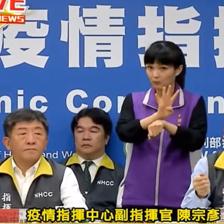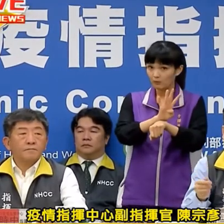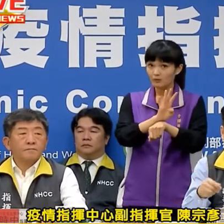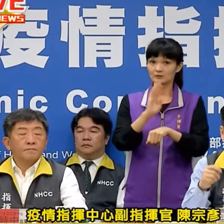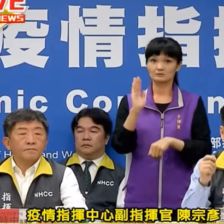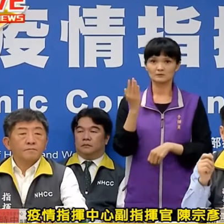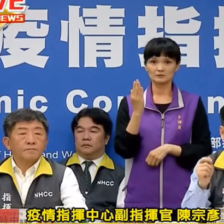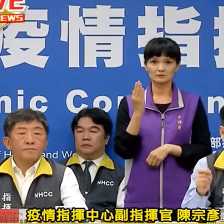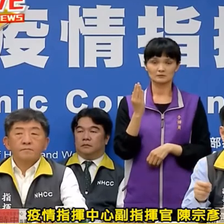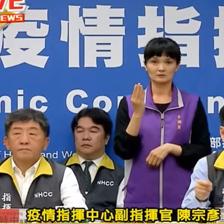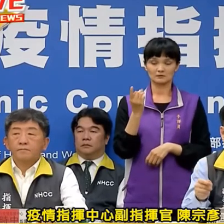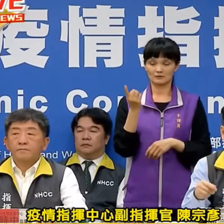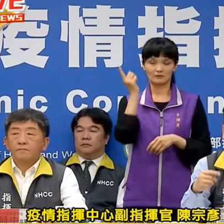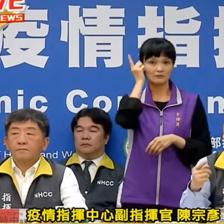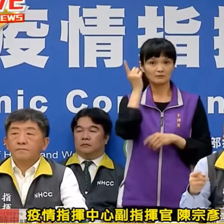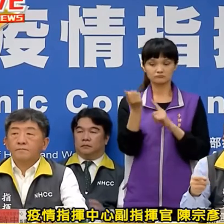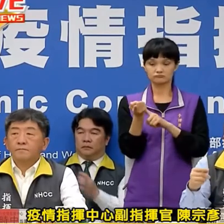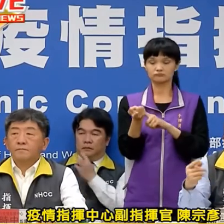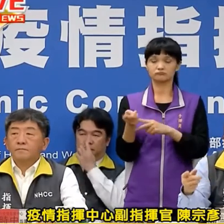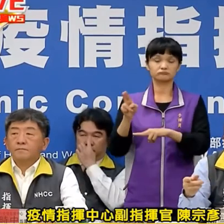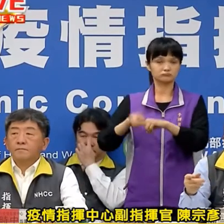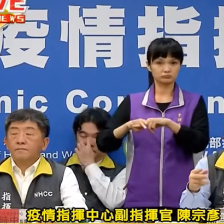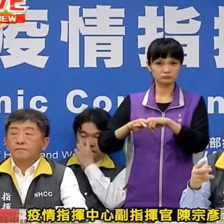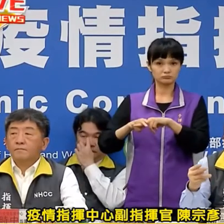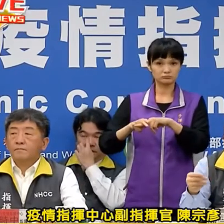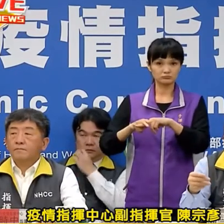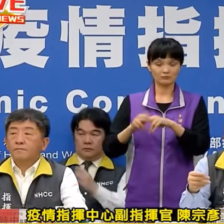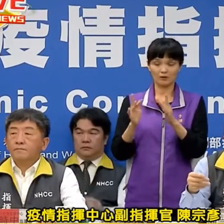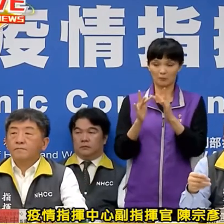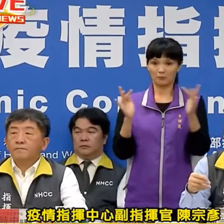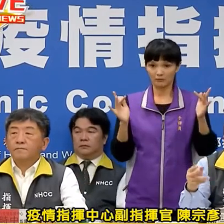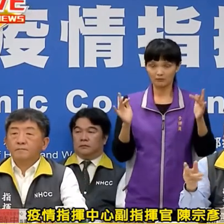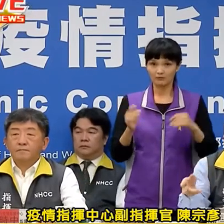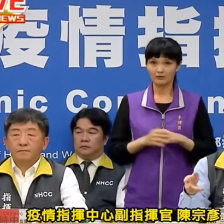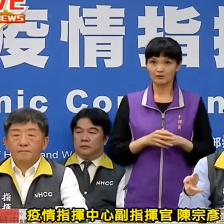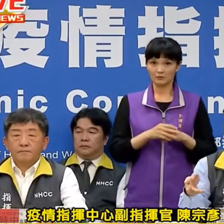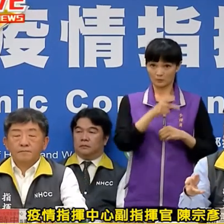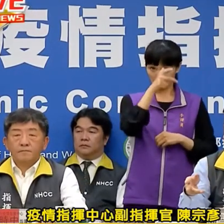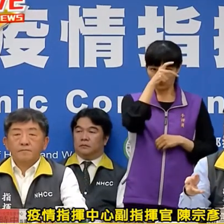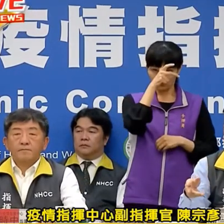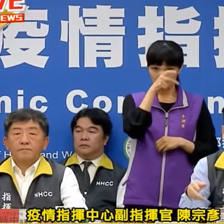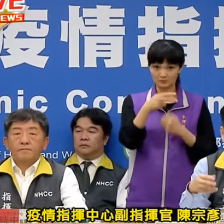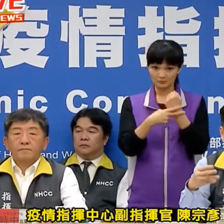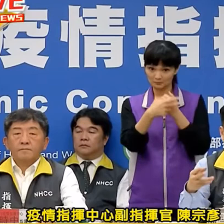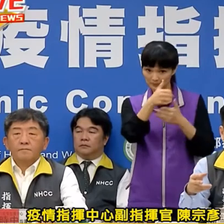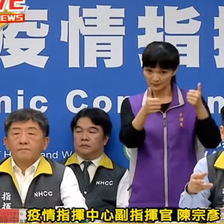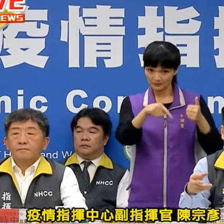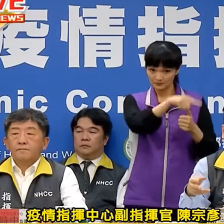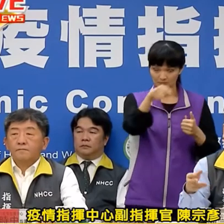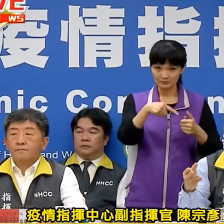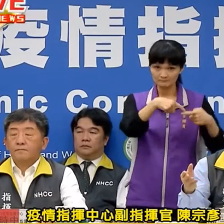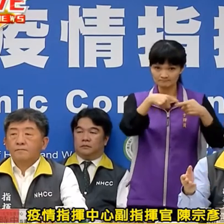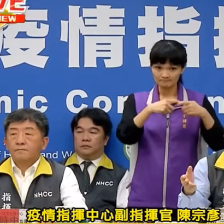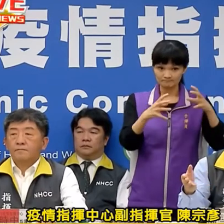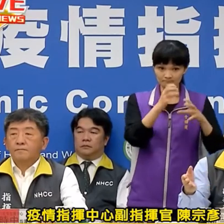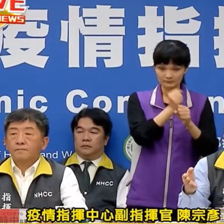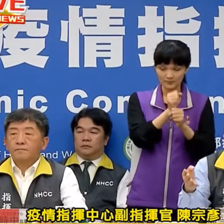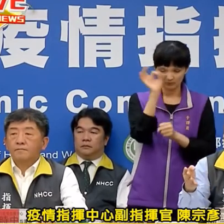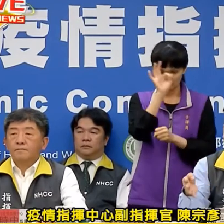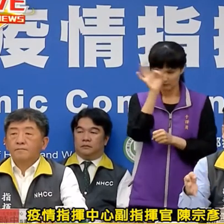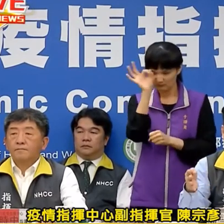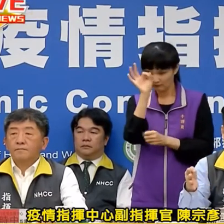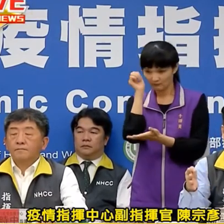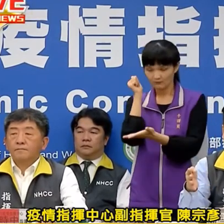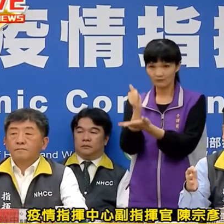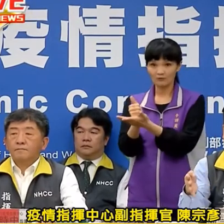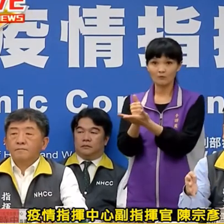关机，那也是被我们的员警查出来，跟民政体系共同合作把他找到。所以那个个案呢，因为也这